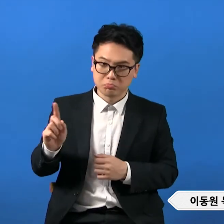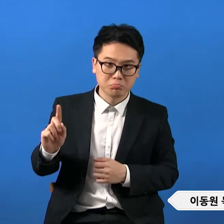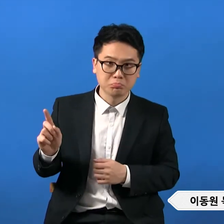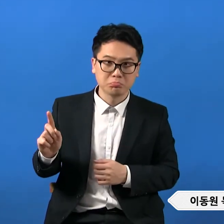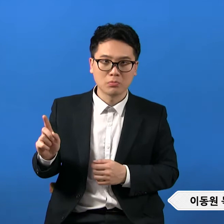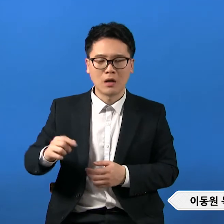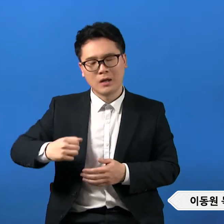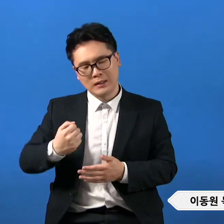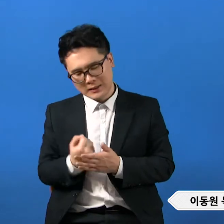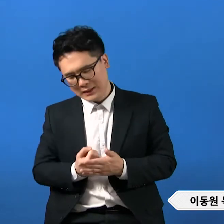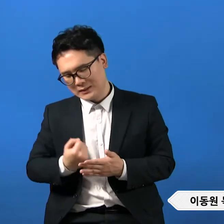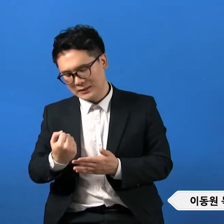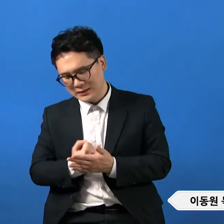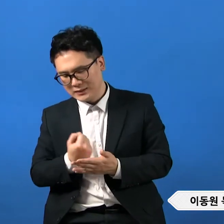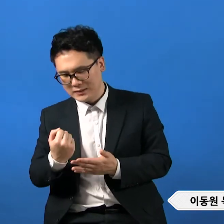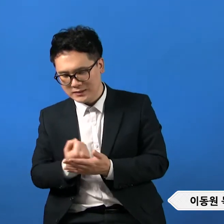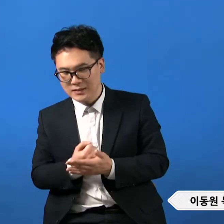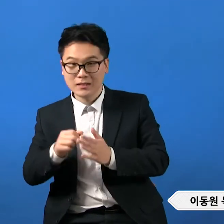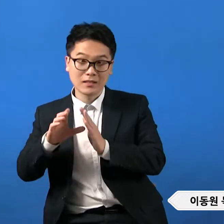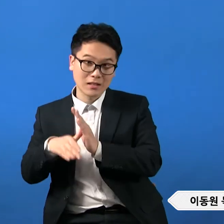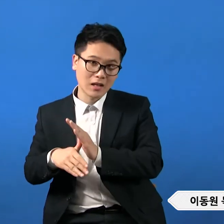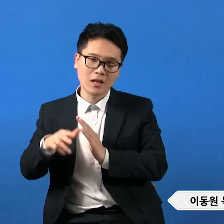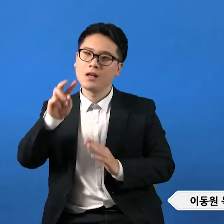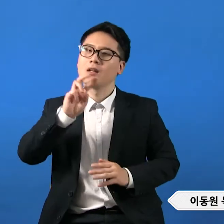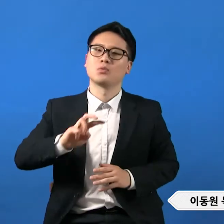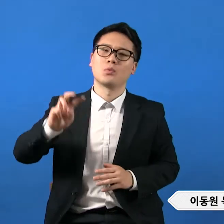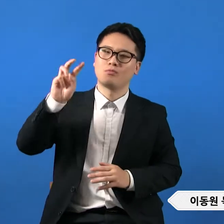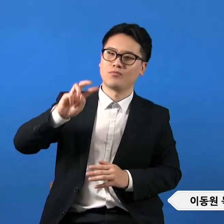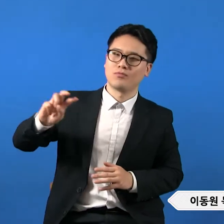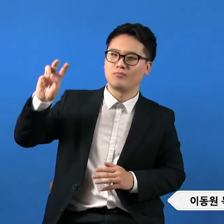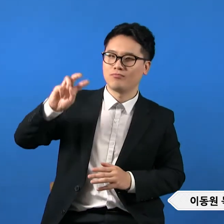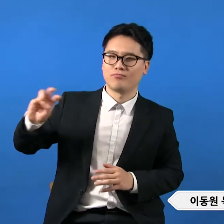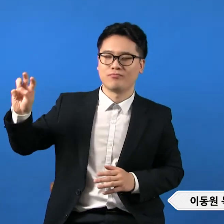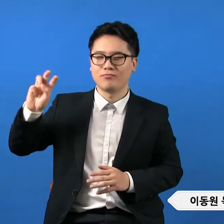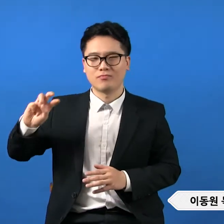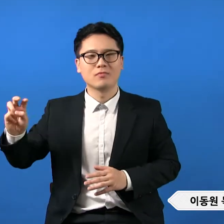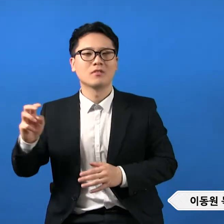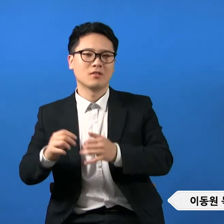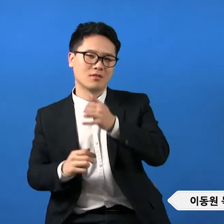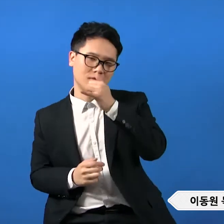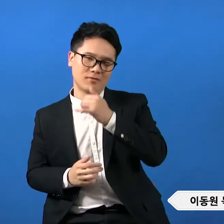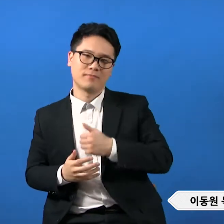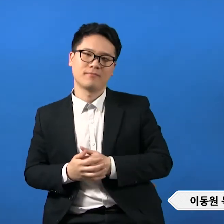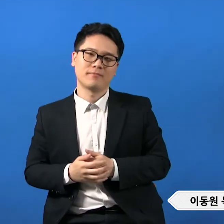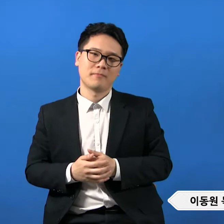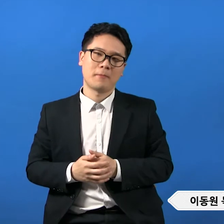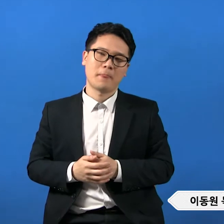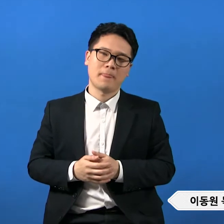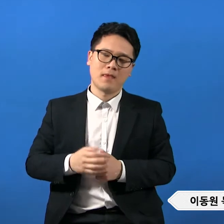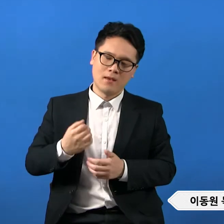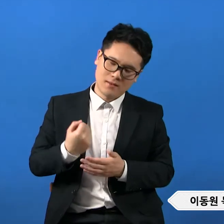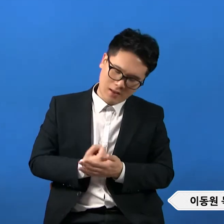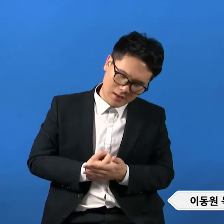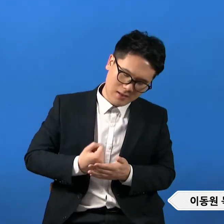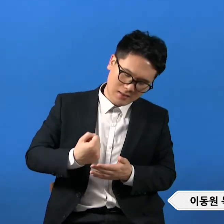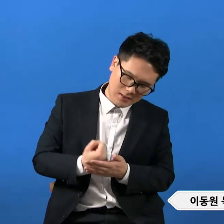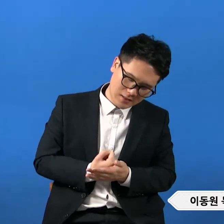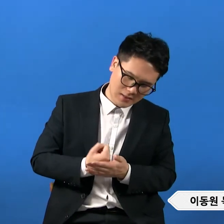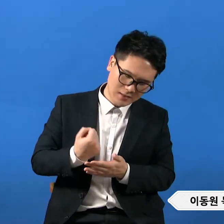사용하는 탄식의 가락, 탄원의 가락이었다라고 성경학자들은 말합니다. 그러니까 탄식하면서 기도하는